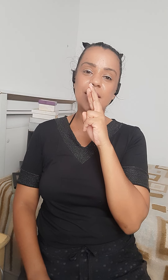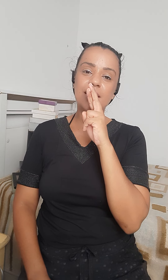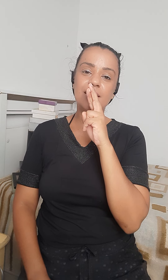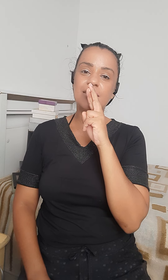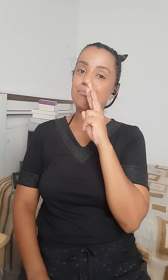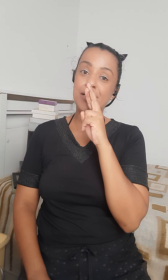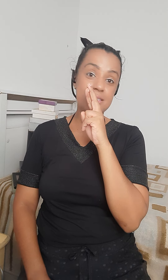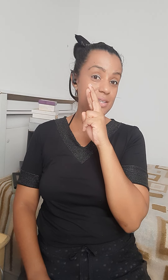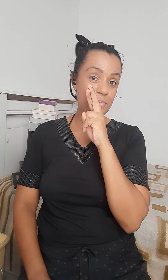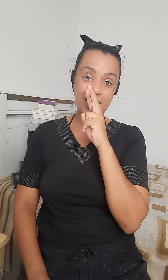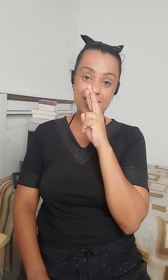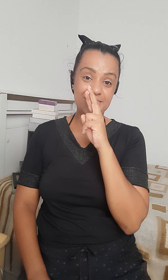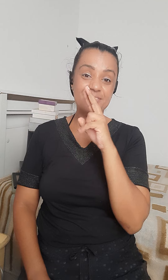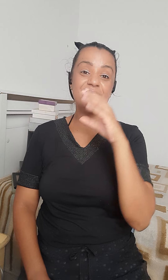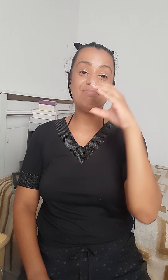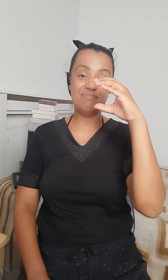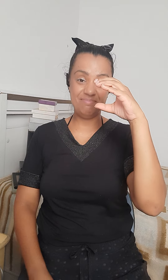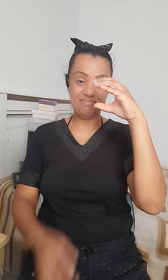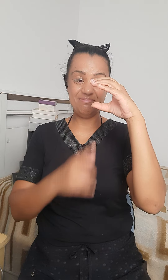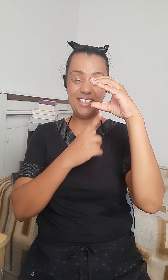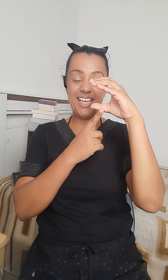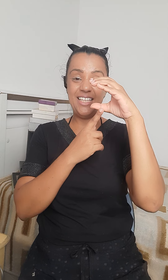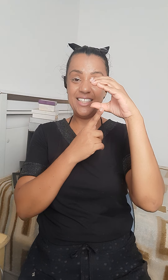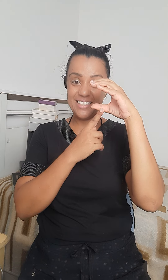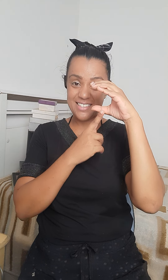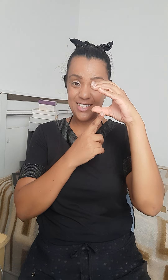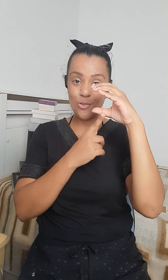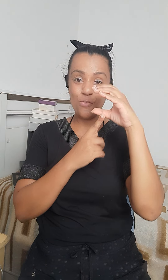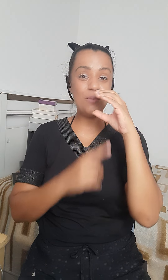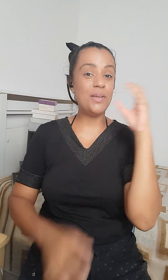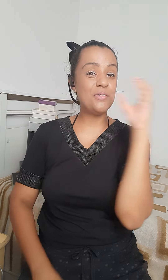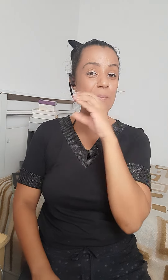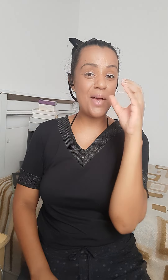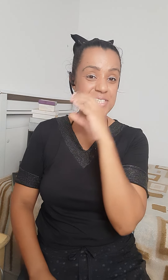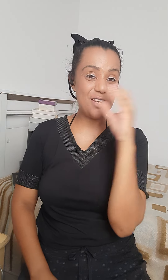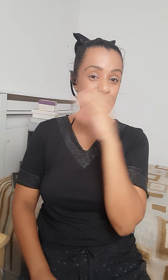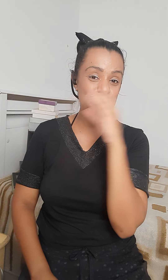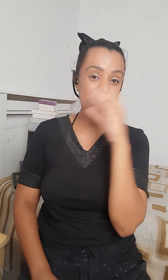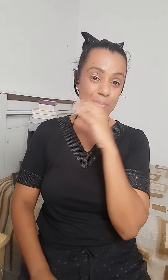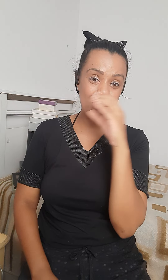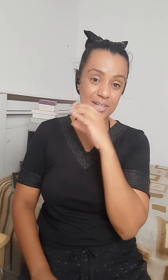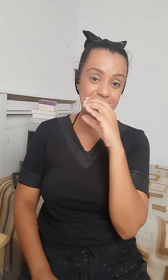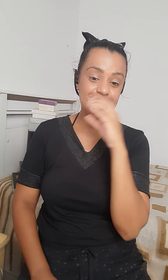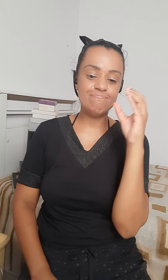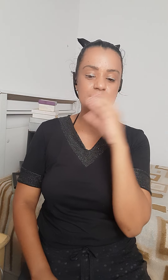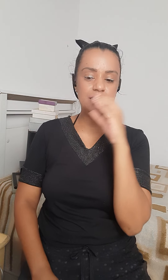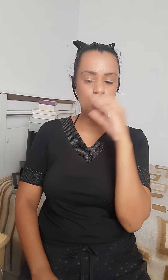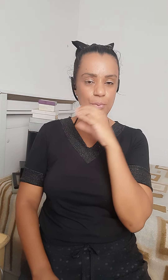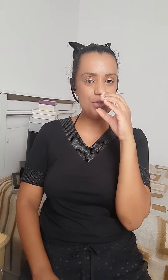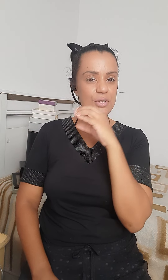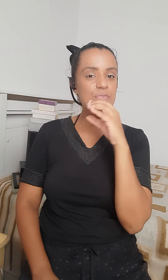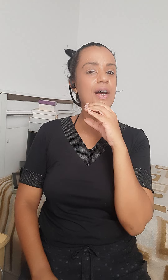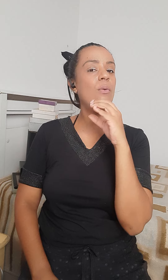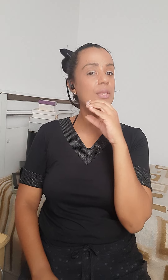né? Mas não é. É a letra C do alfabeto e passa na frente da boca. Então, por isso que eu falo,